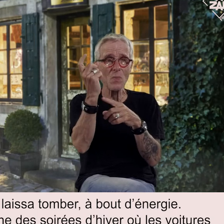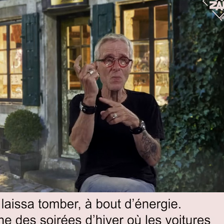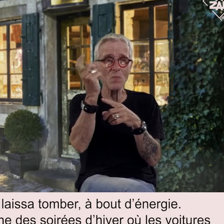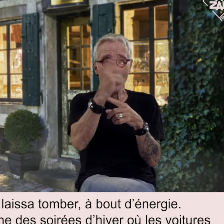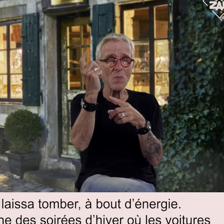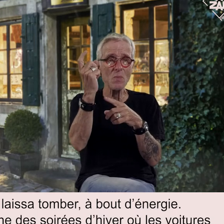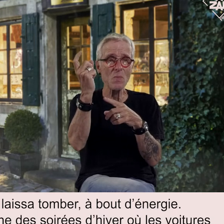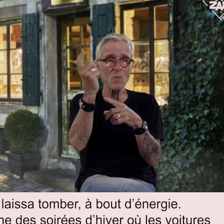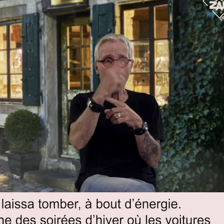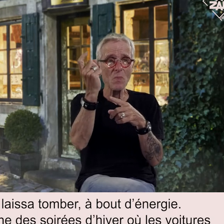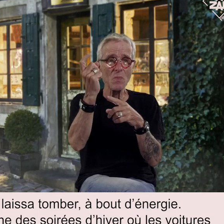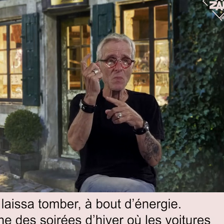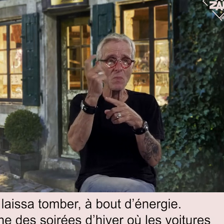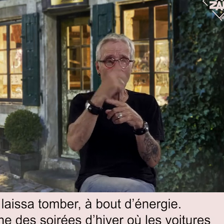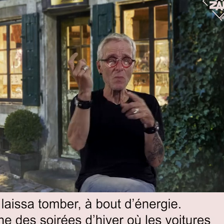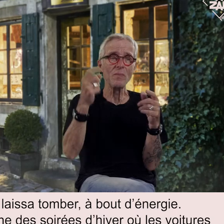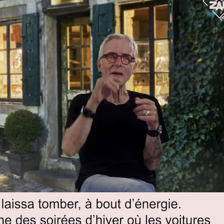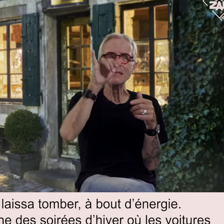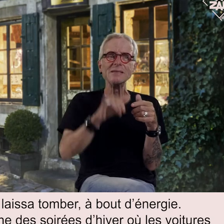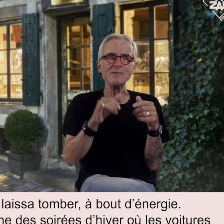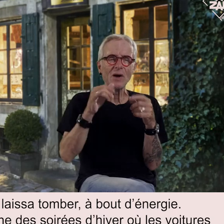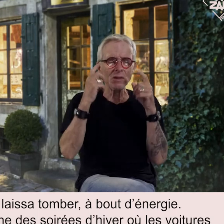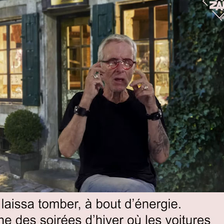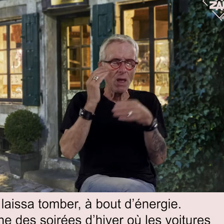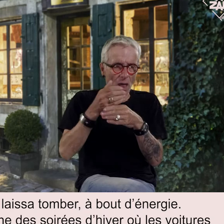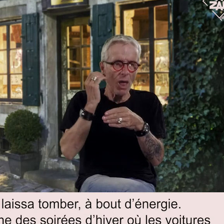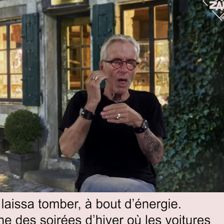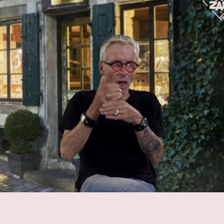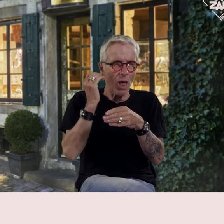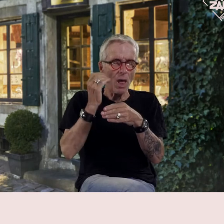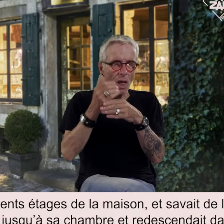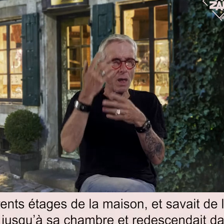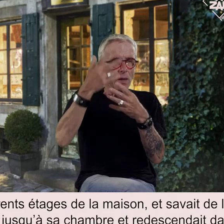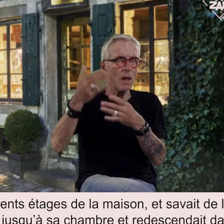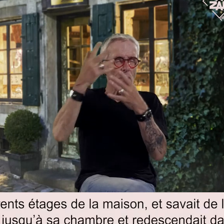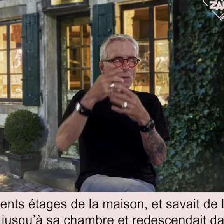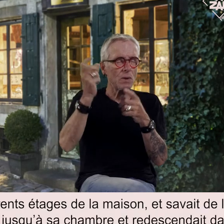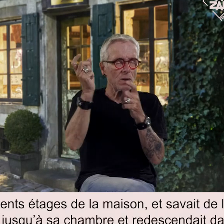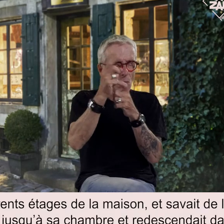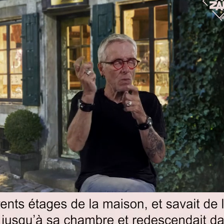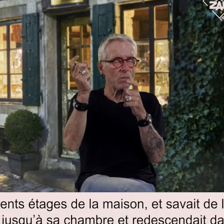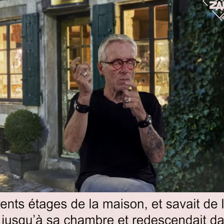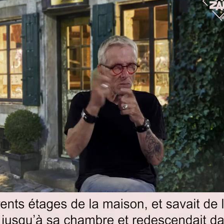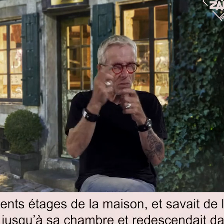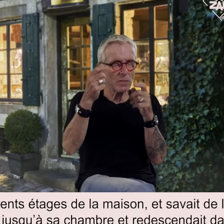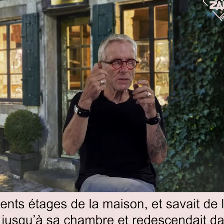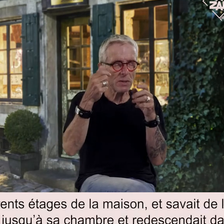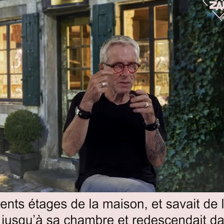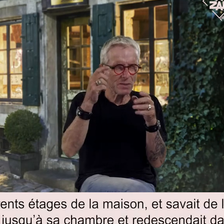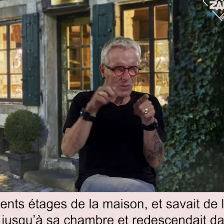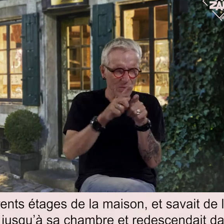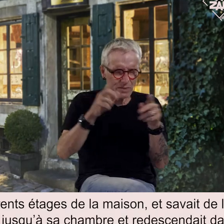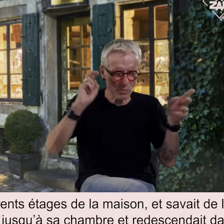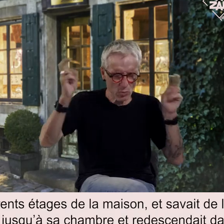Dans le demi-sommeil qui l'engourdissait, la jeune femme en comptait l'éteintement. Elle percevait aussi certains